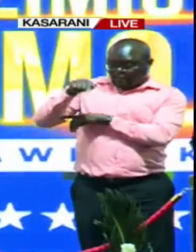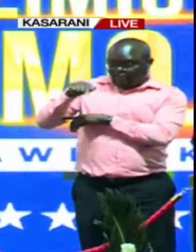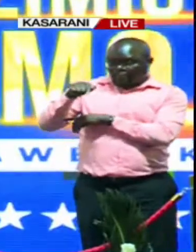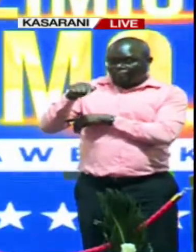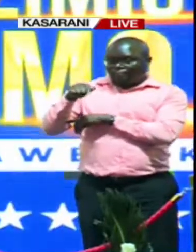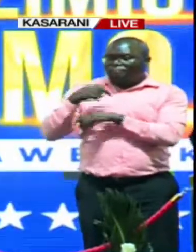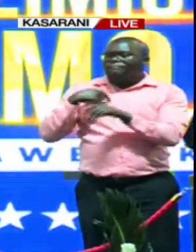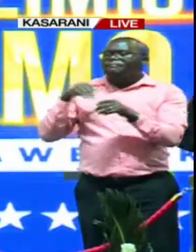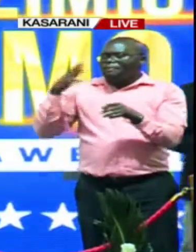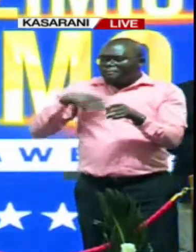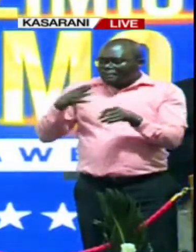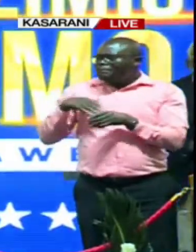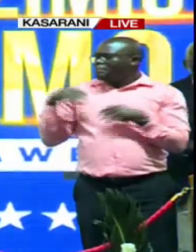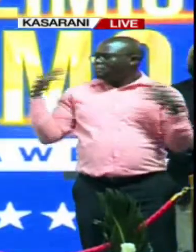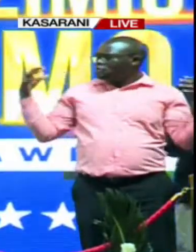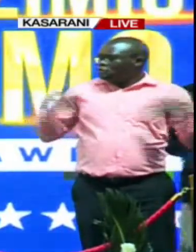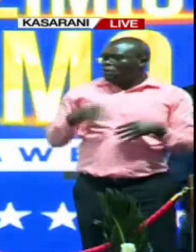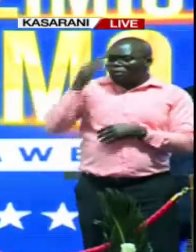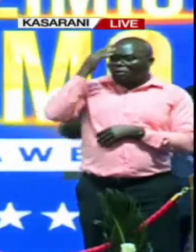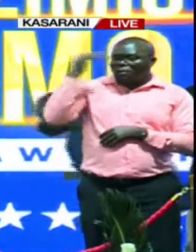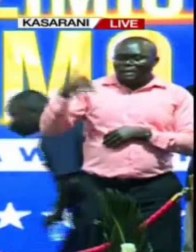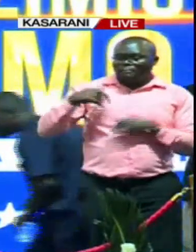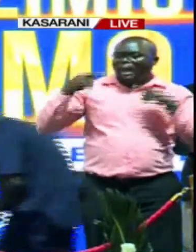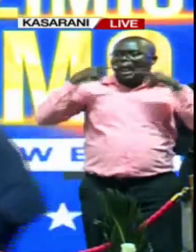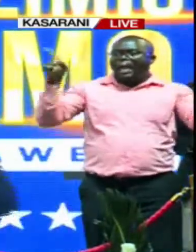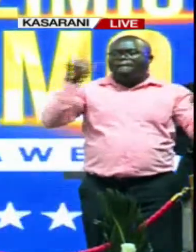na nafikiri wengi walishangaa sana,